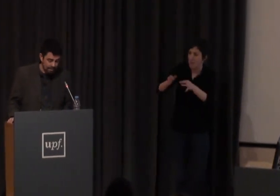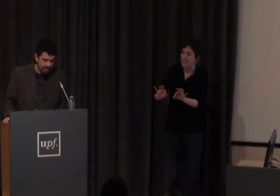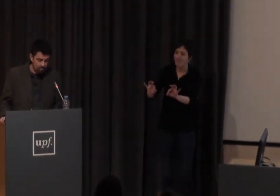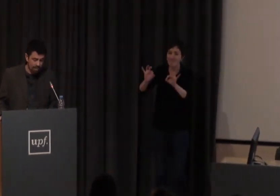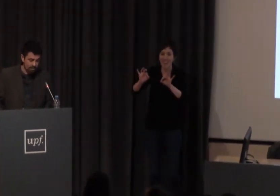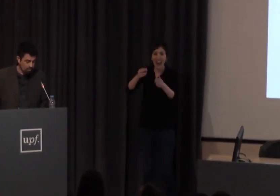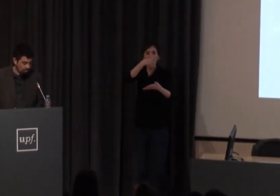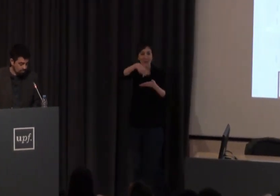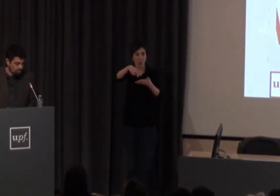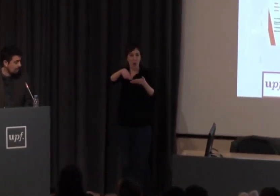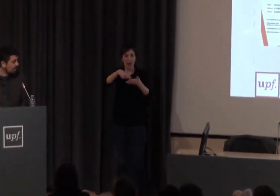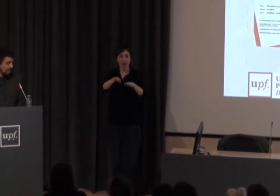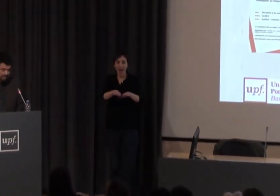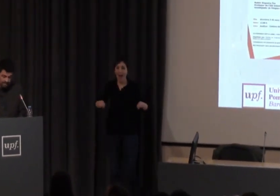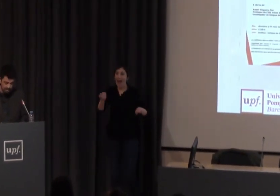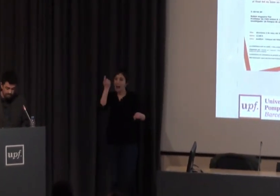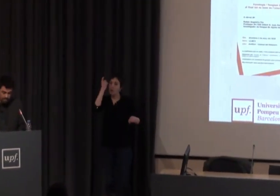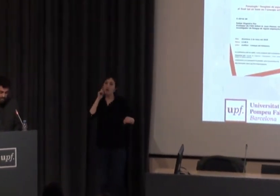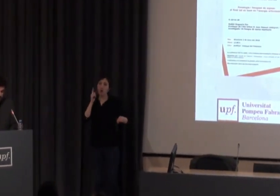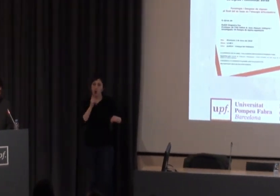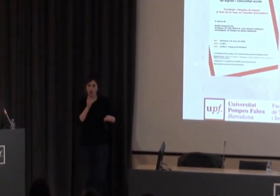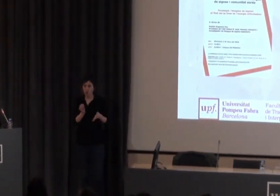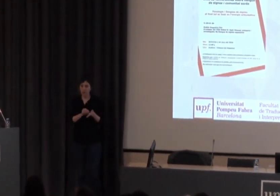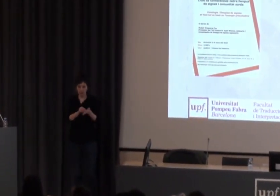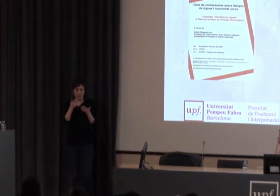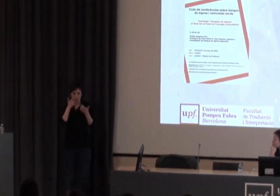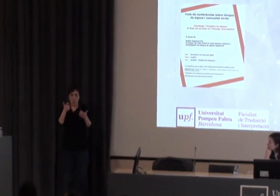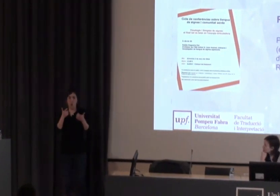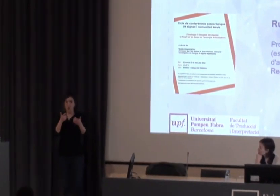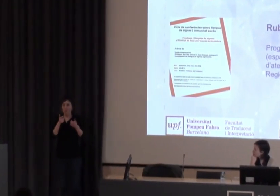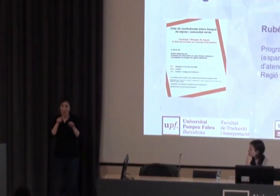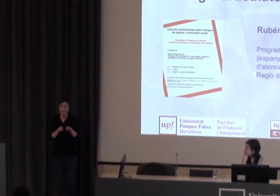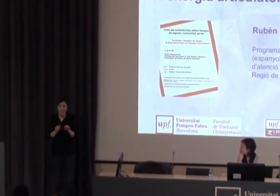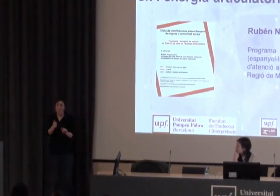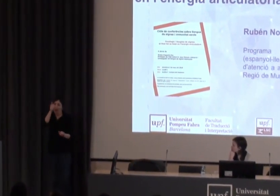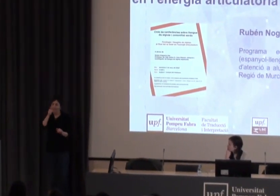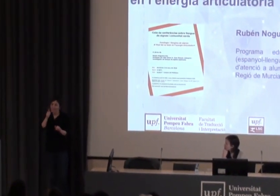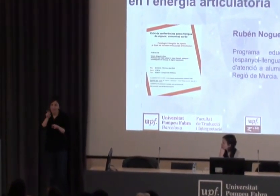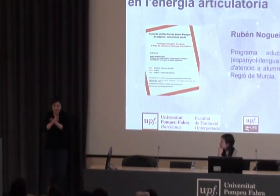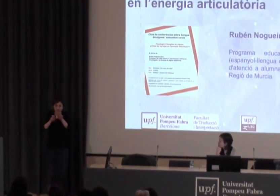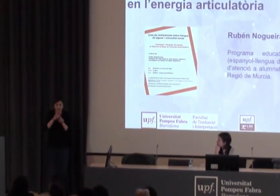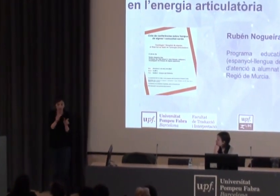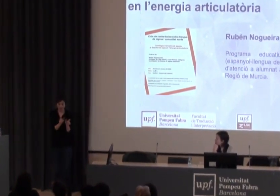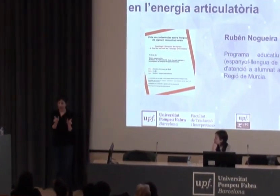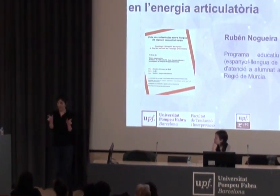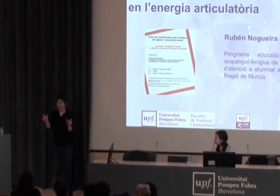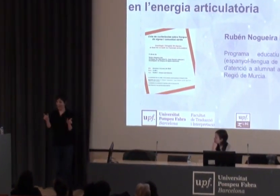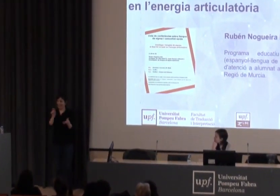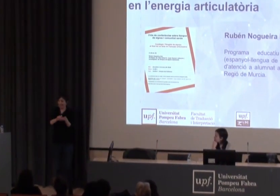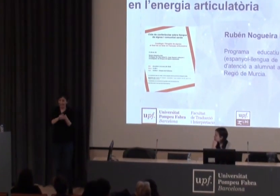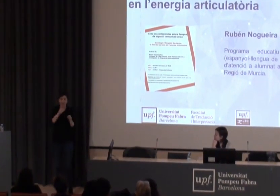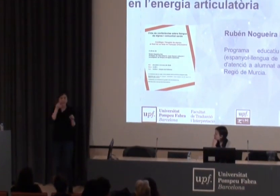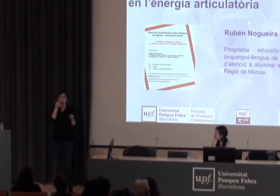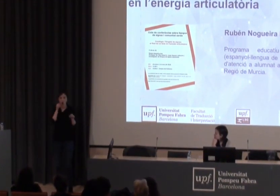part de l'alumnat sord, posant l'accent principalment en la identificació de paraules escrites llançant